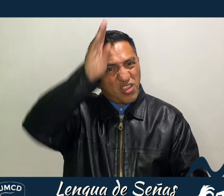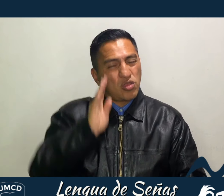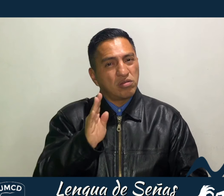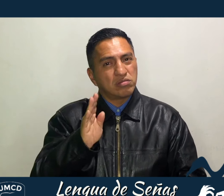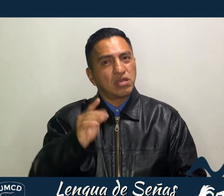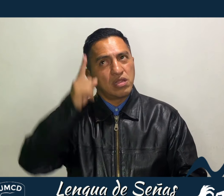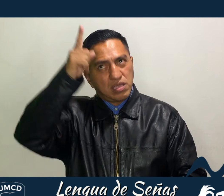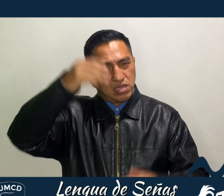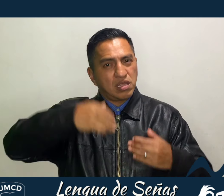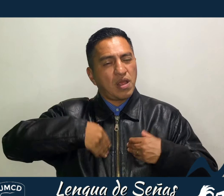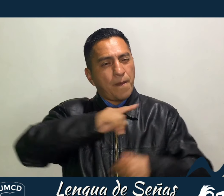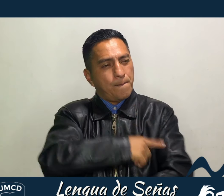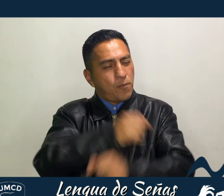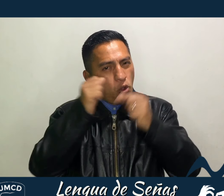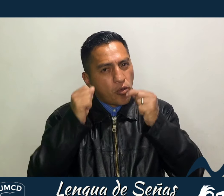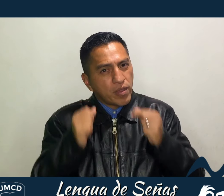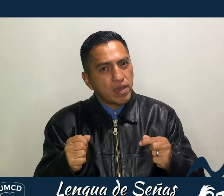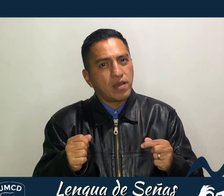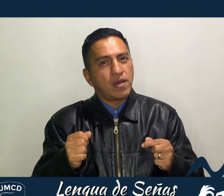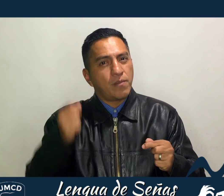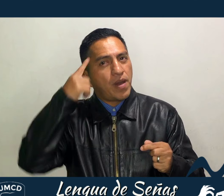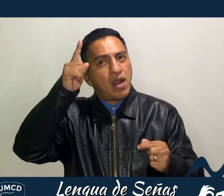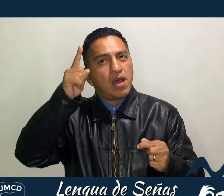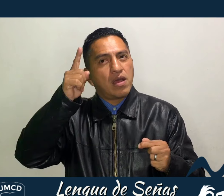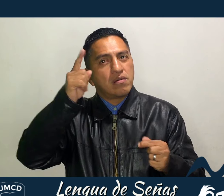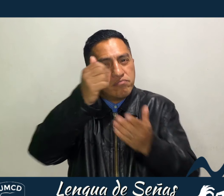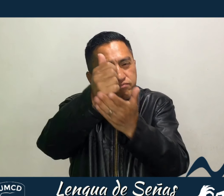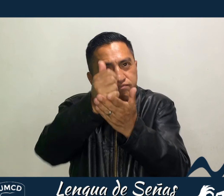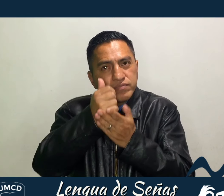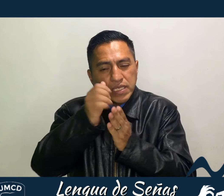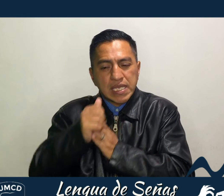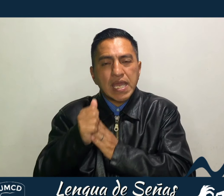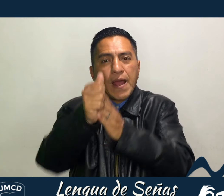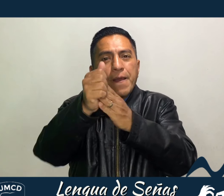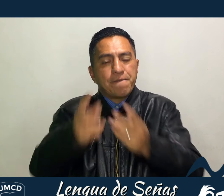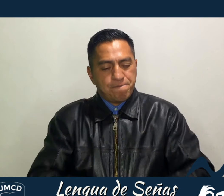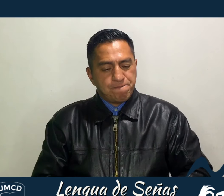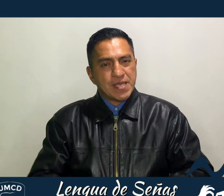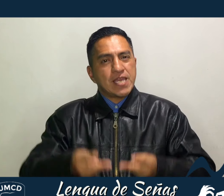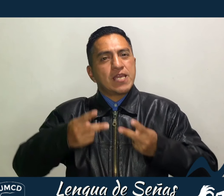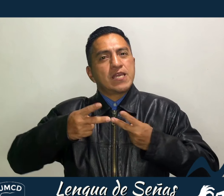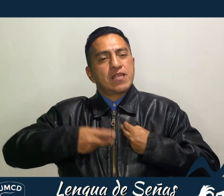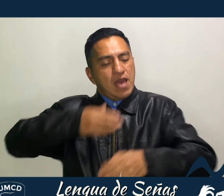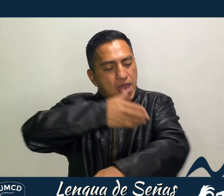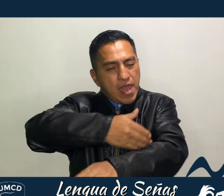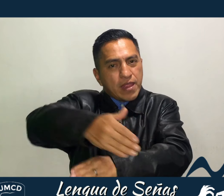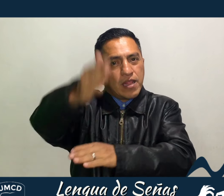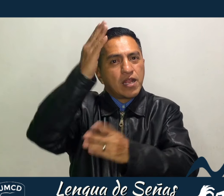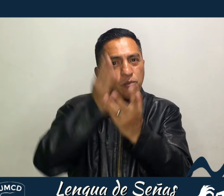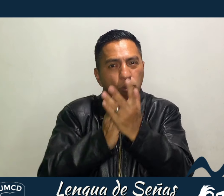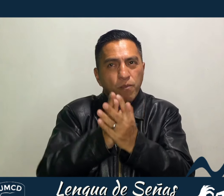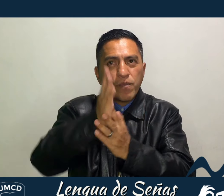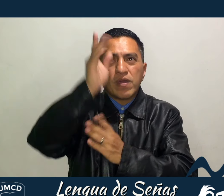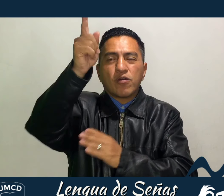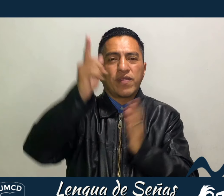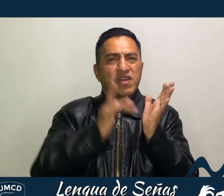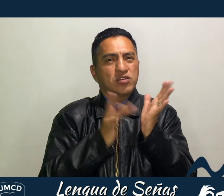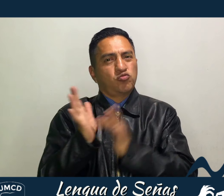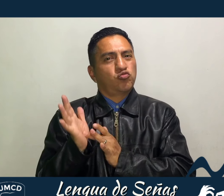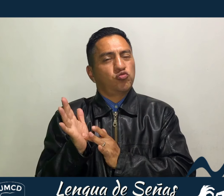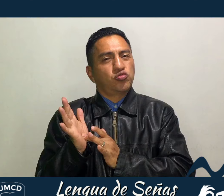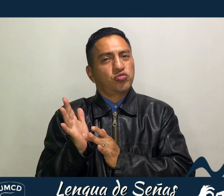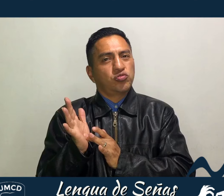de Él, es la que tiene el poder para llevarnos a la vida eterna por medio de Jesús. ¿Y cómo